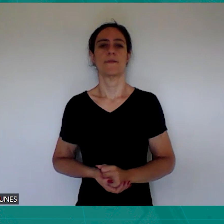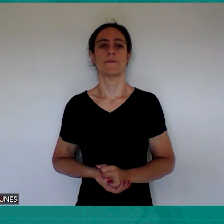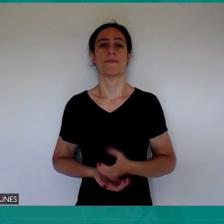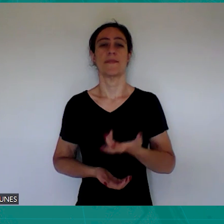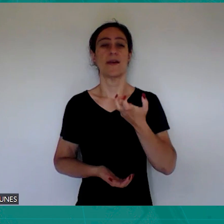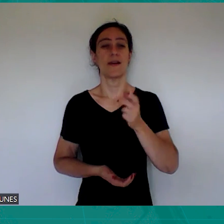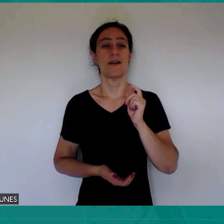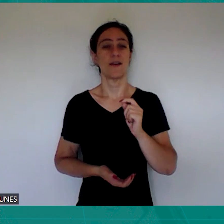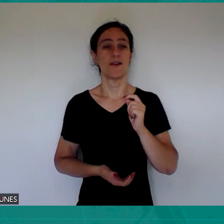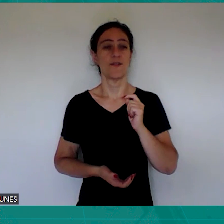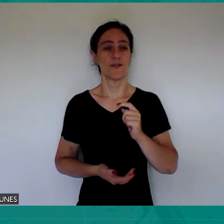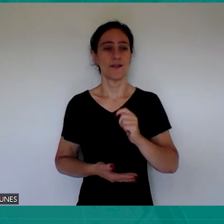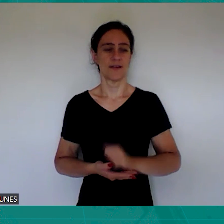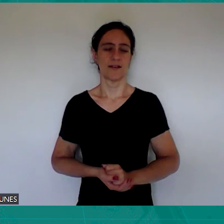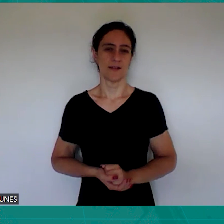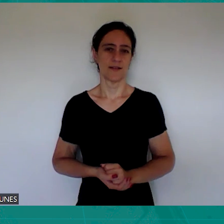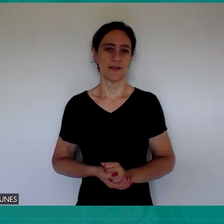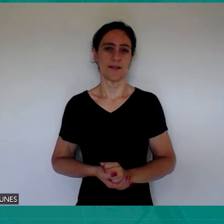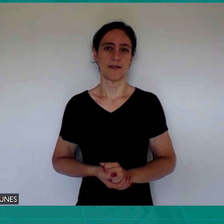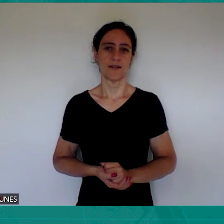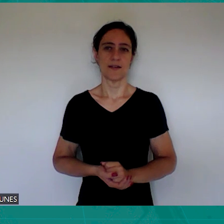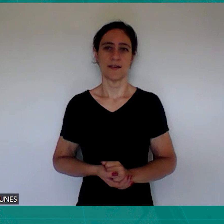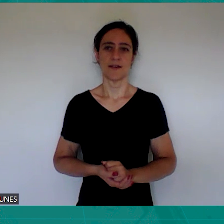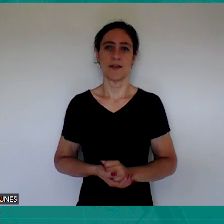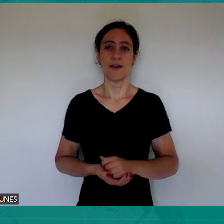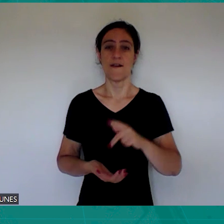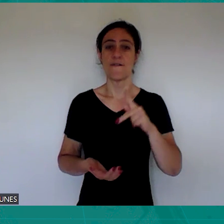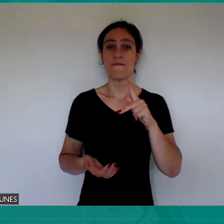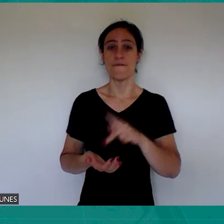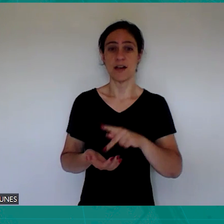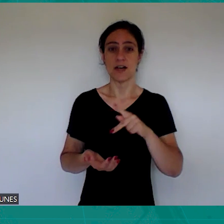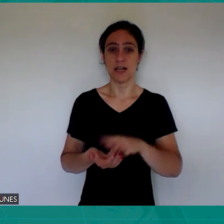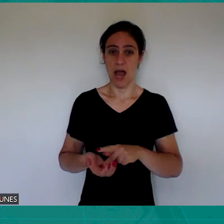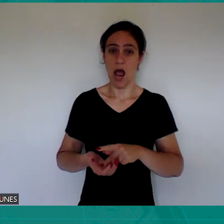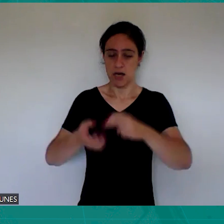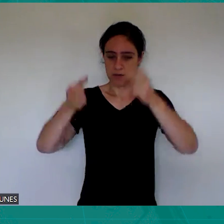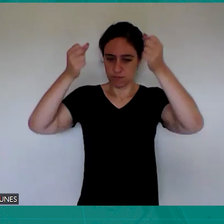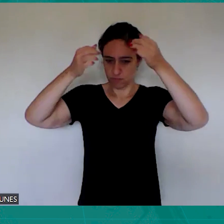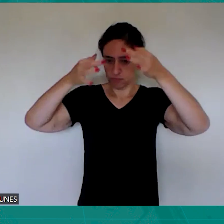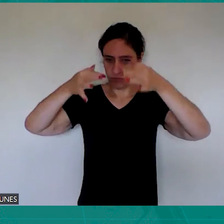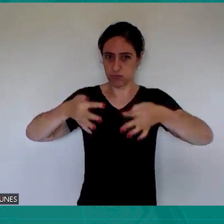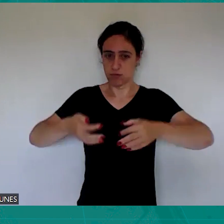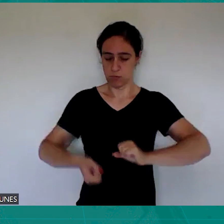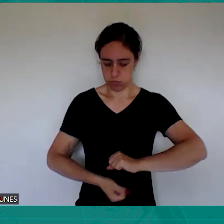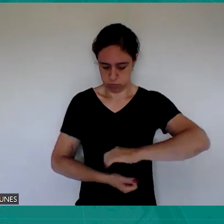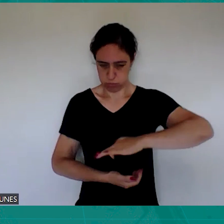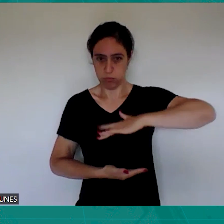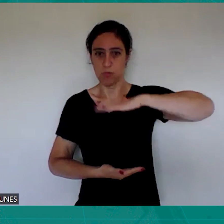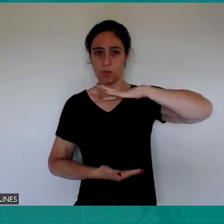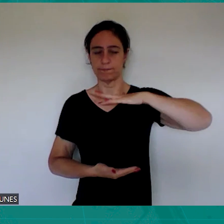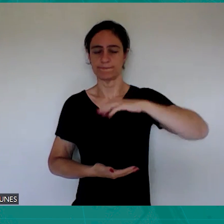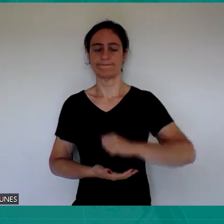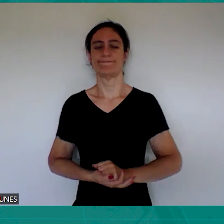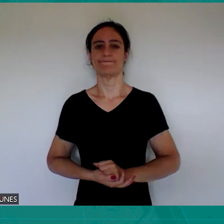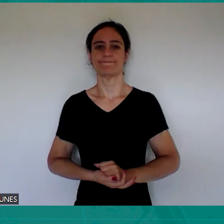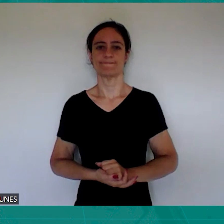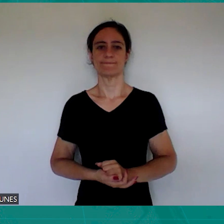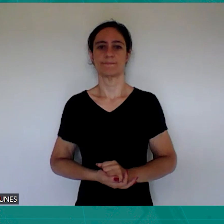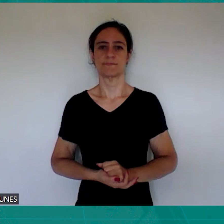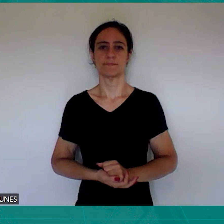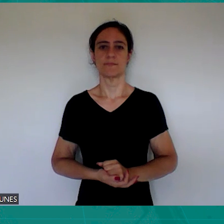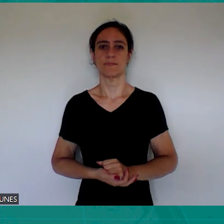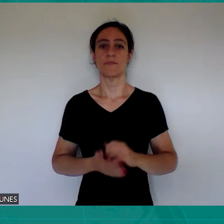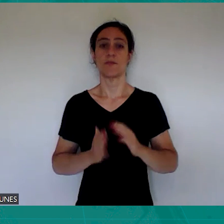encher você com a própria verdade, com a realidade de Deus. Irmãos, isso é encher a